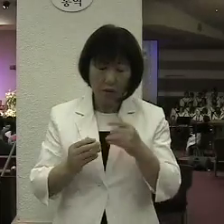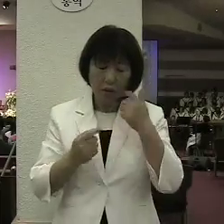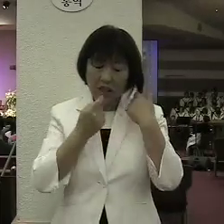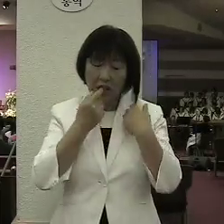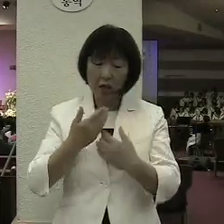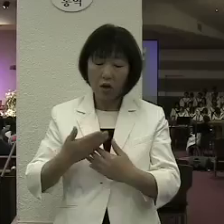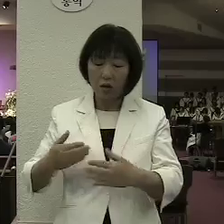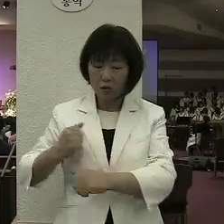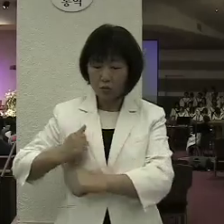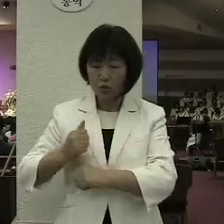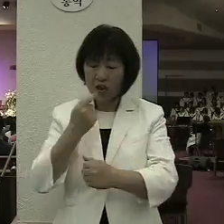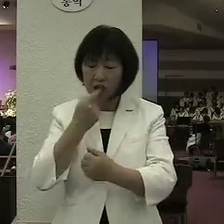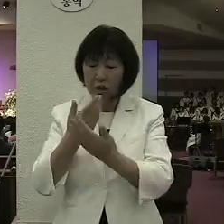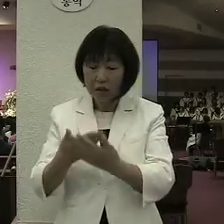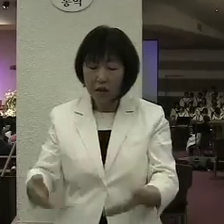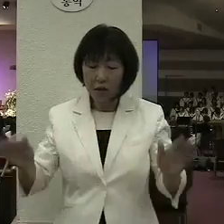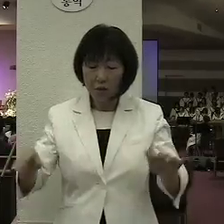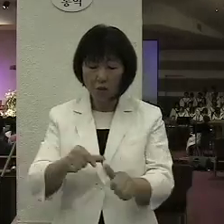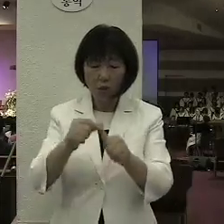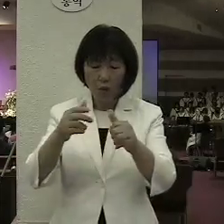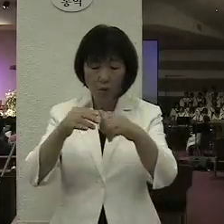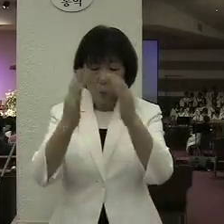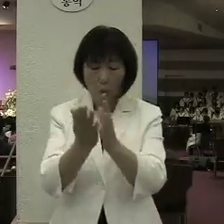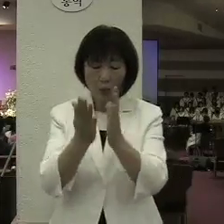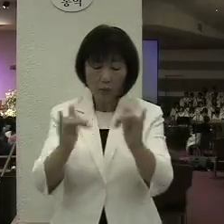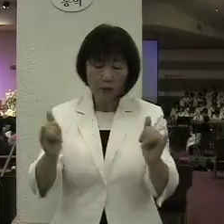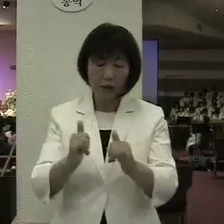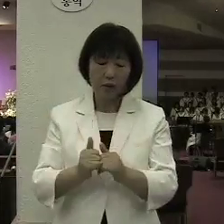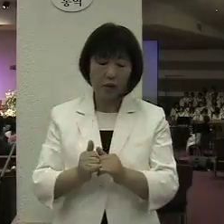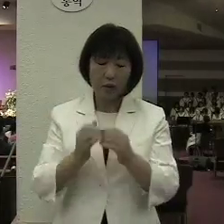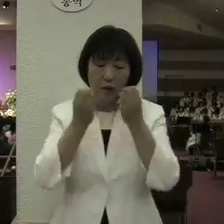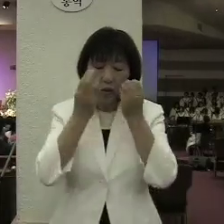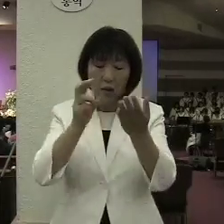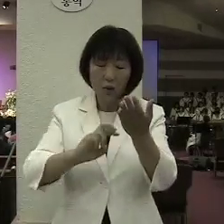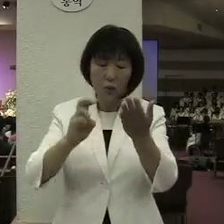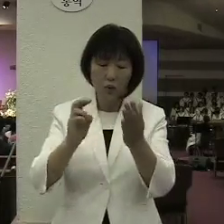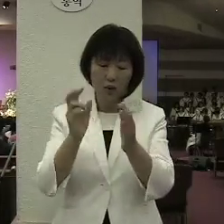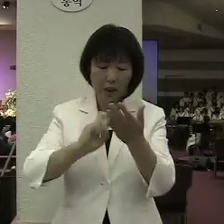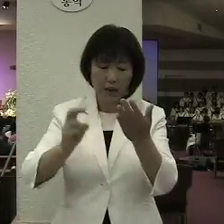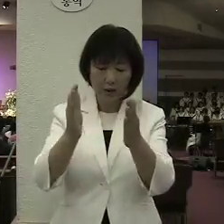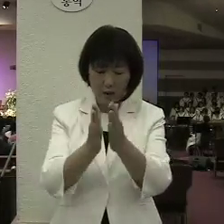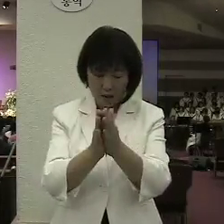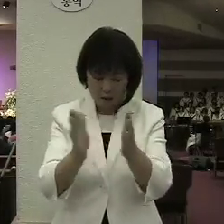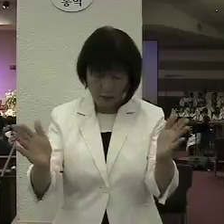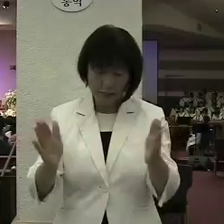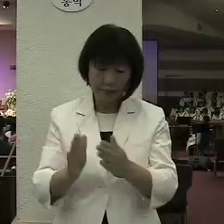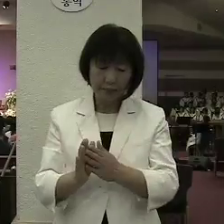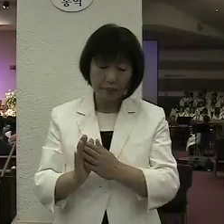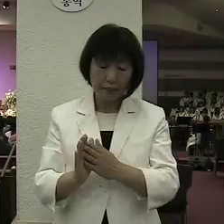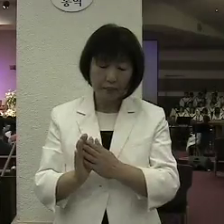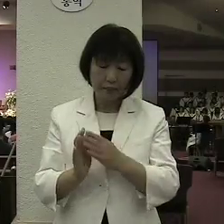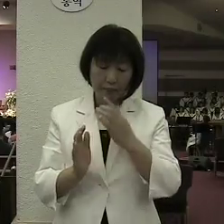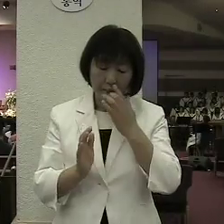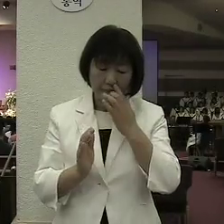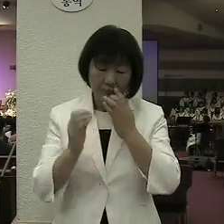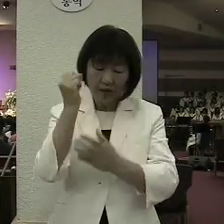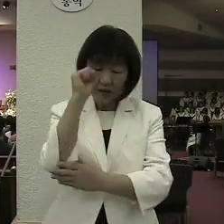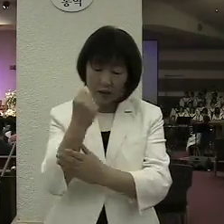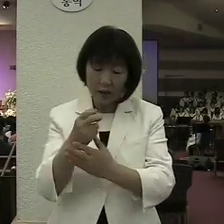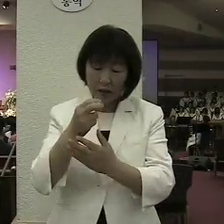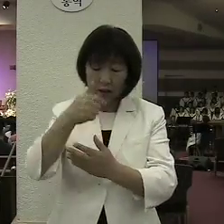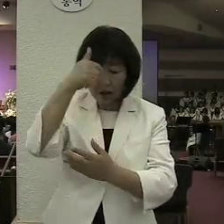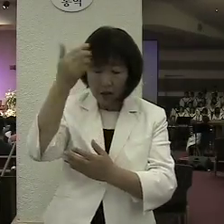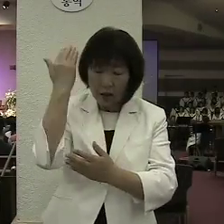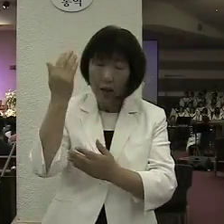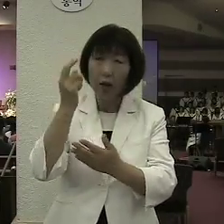부활하셨기 때문입니다. 세 번째로 부활하신 예수님이 계시기 때문에 우리가 무엇을 할 수 있습니까? 성경을